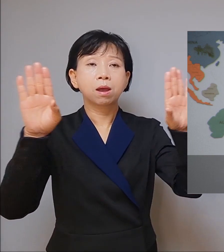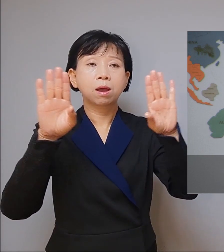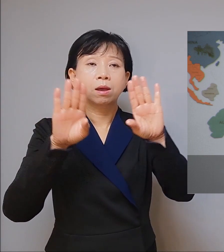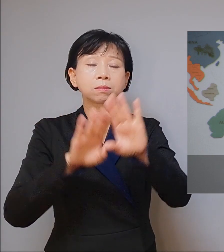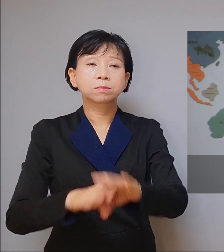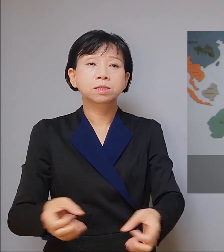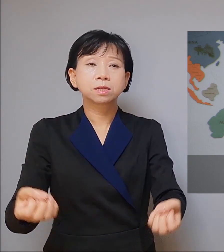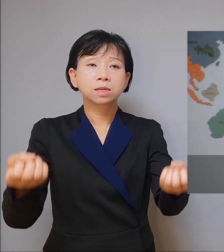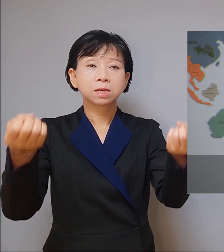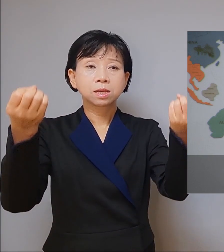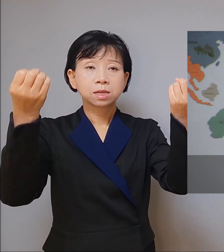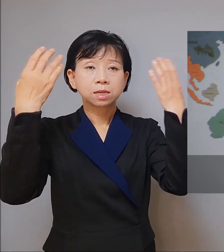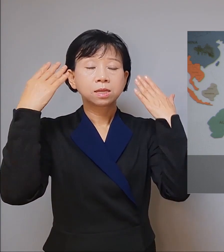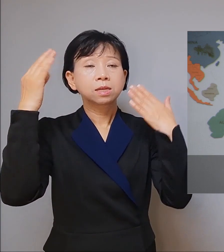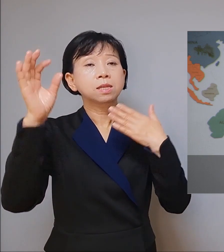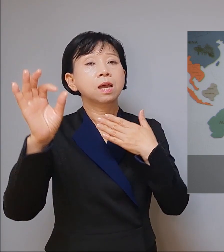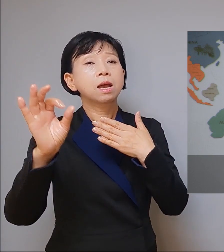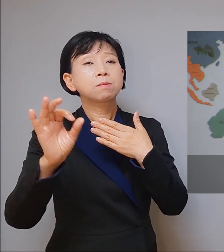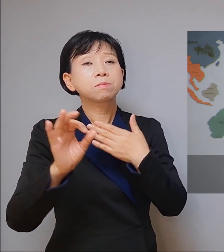어두운 밤